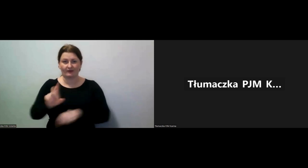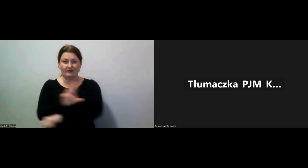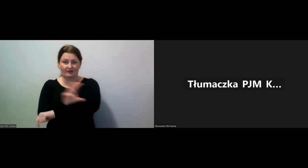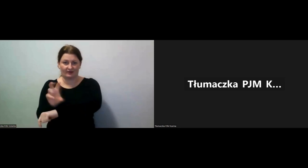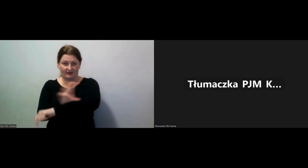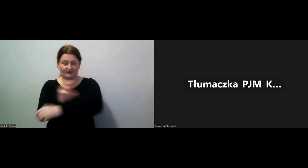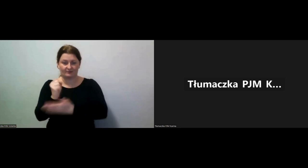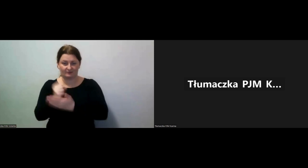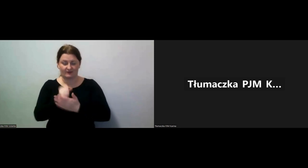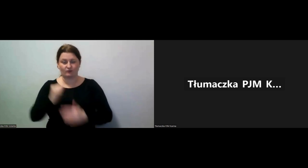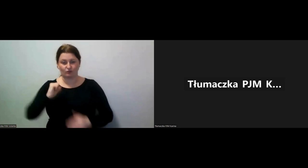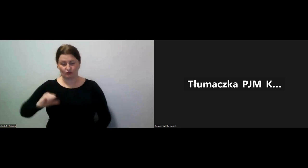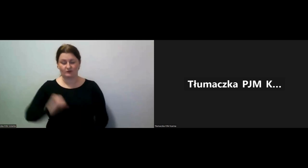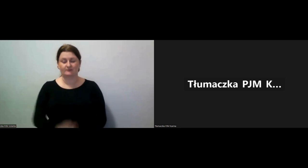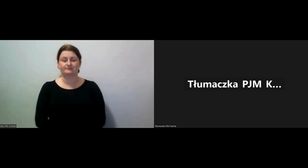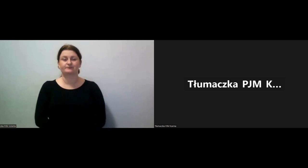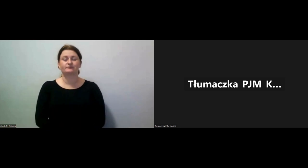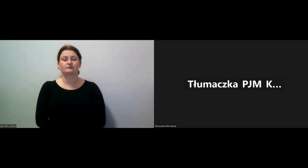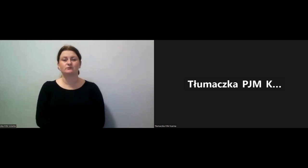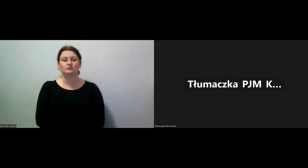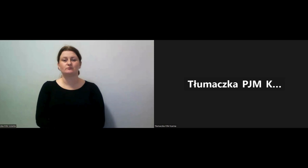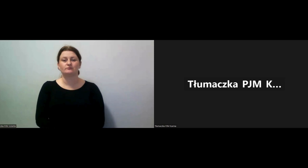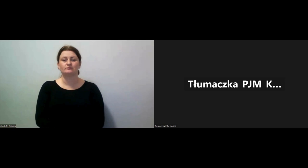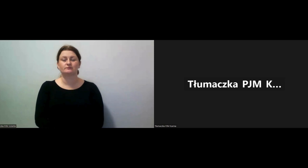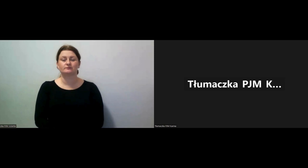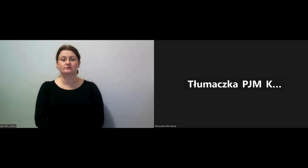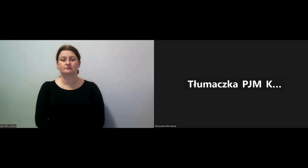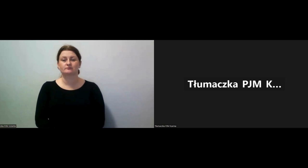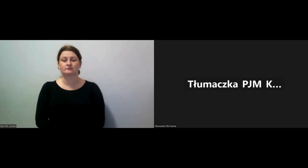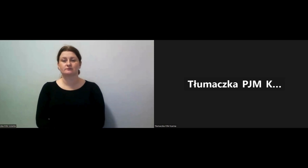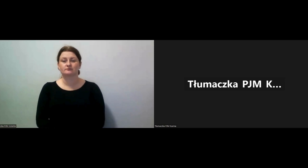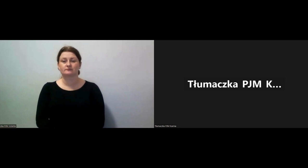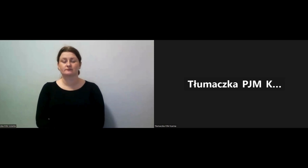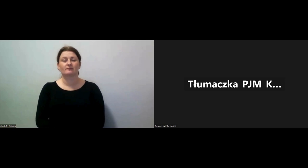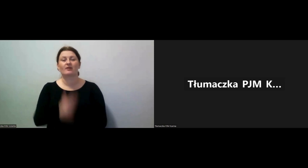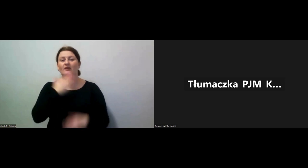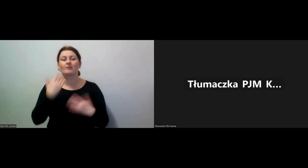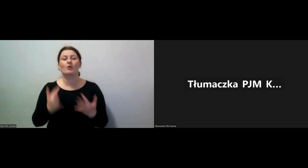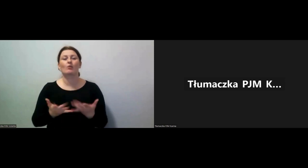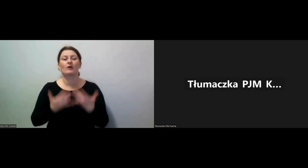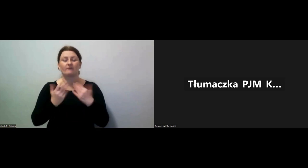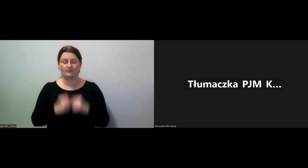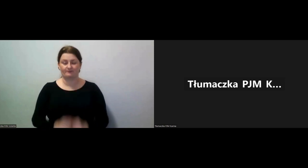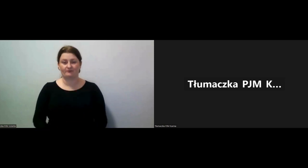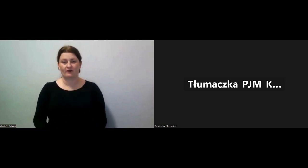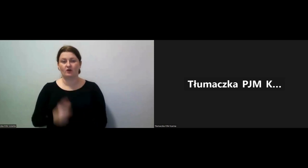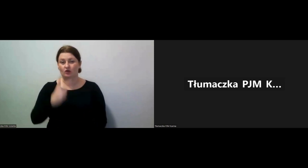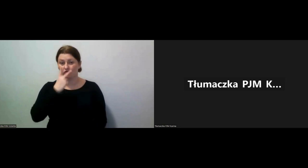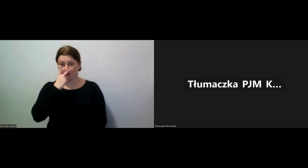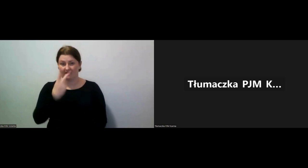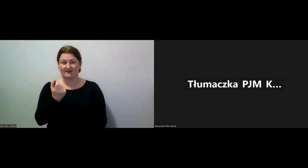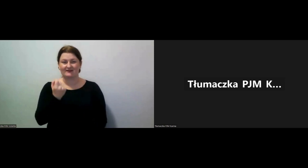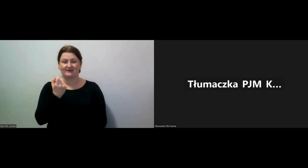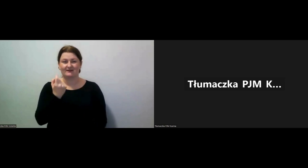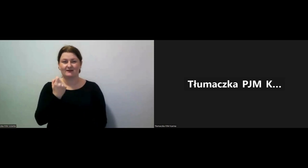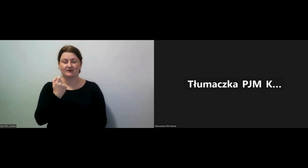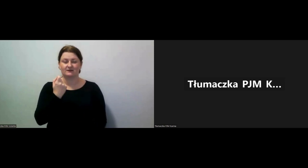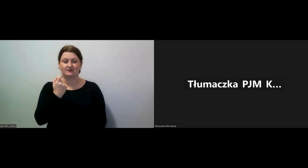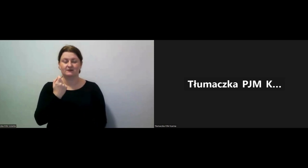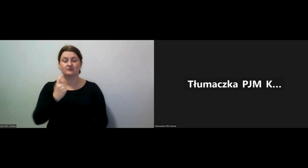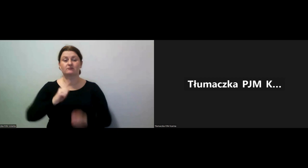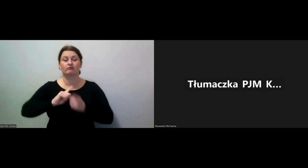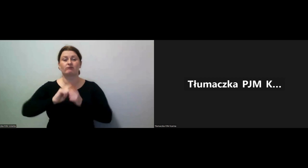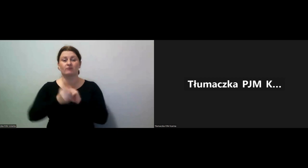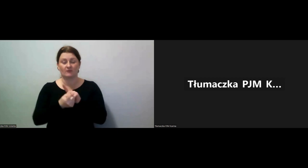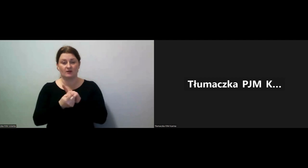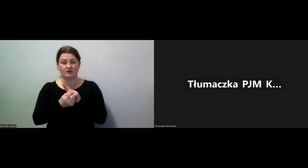jest tutaj zawsze elementem nie takim łatwym. Zobaczą Państwo również za momencik, że zmieni